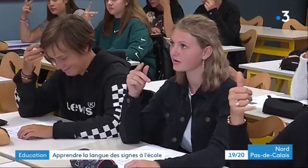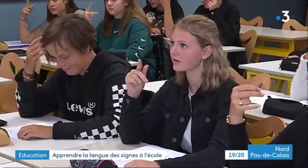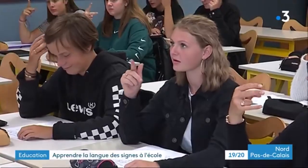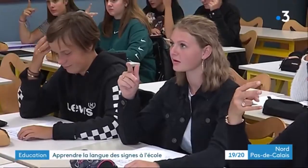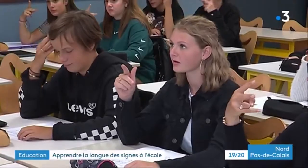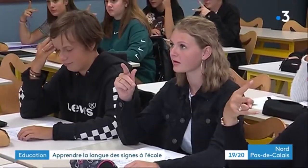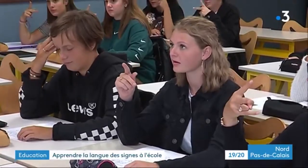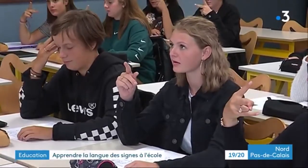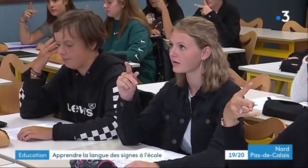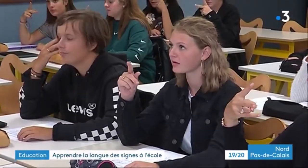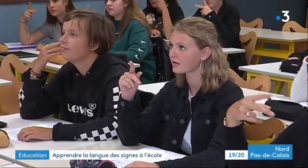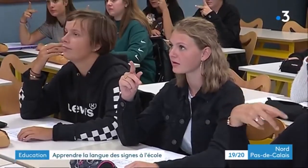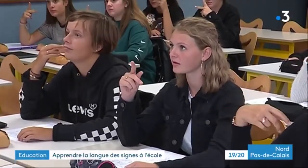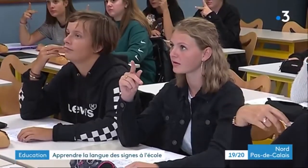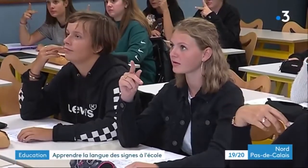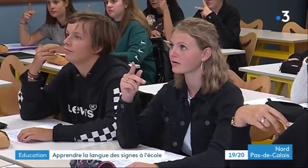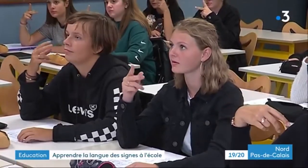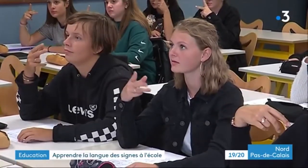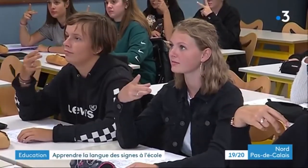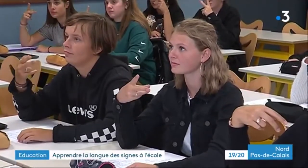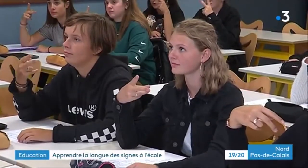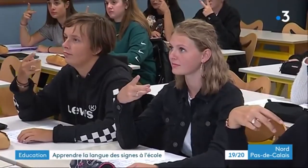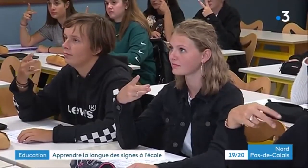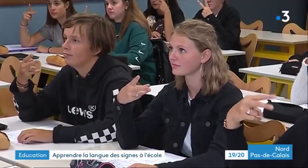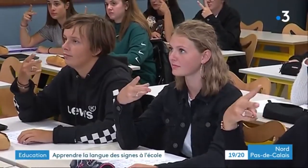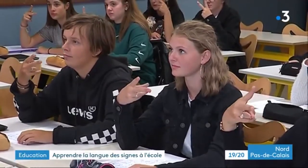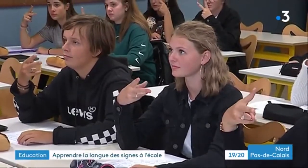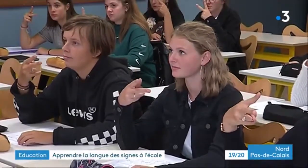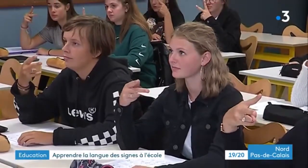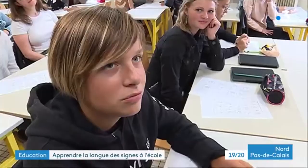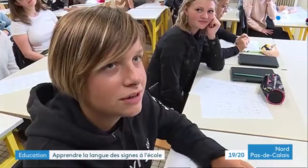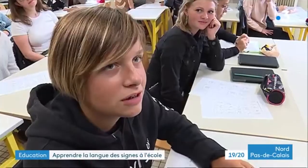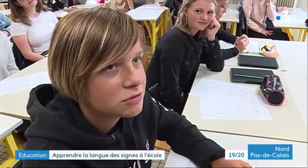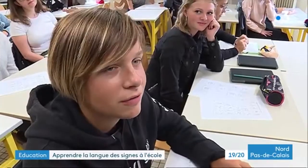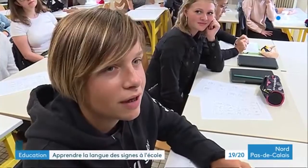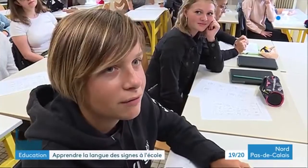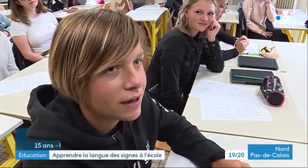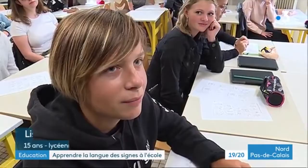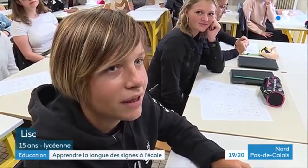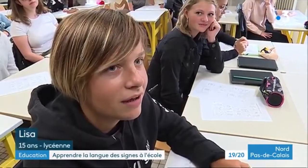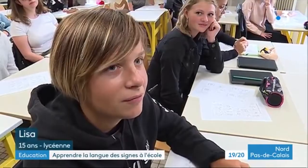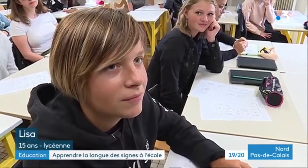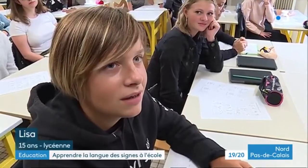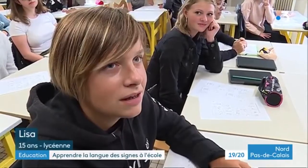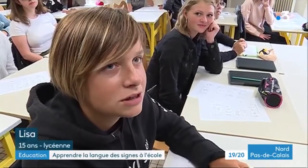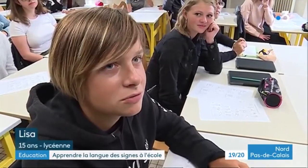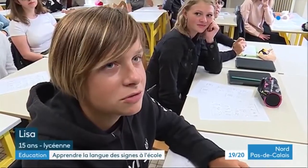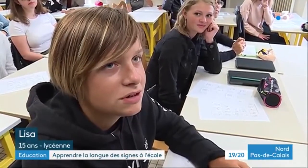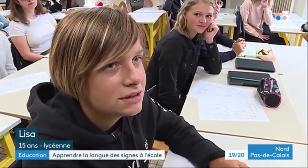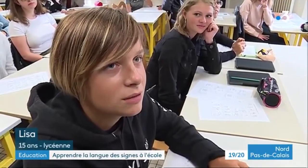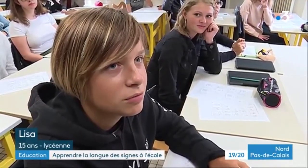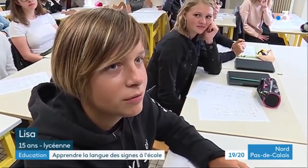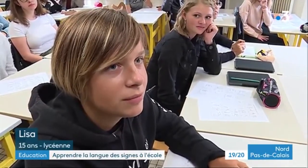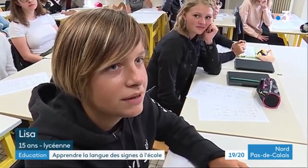pour poursuivre ses études dans certaines filières. Plus tard, je vais faire infirmière et je me suis dit que ça pouvait